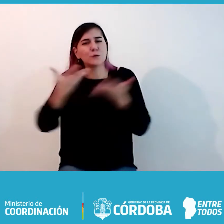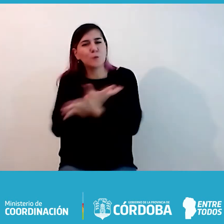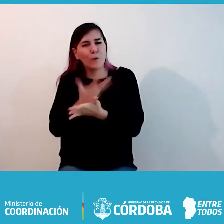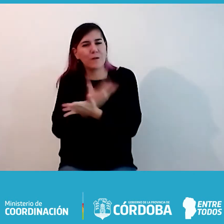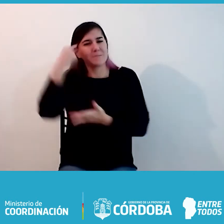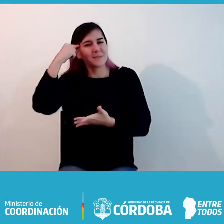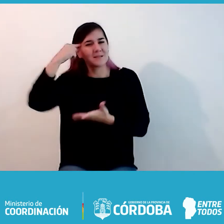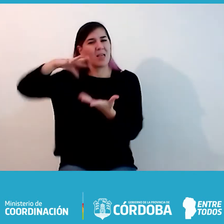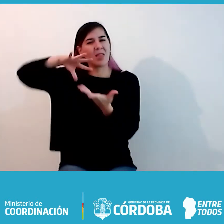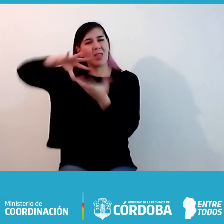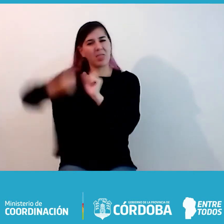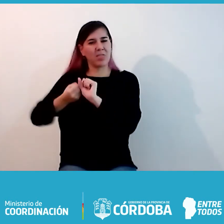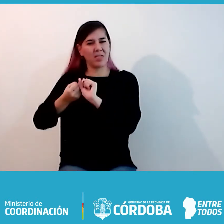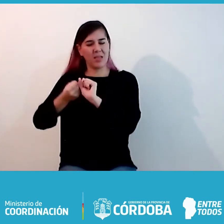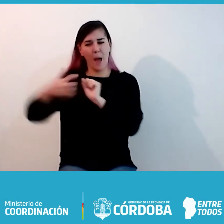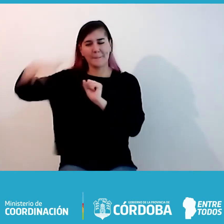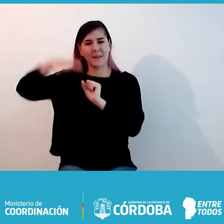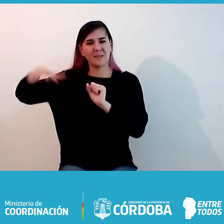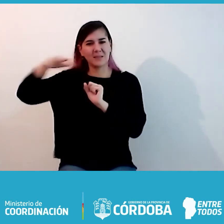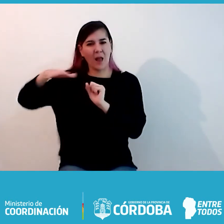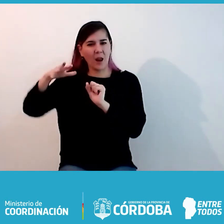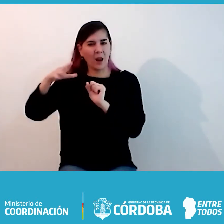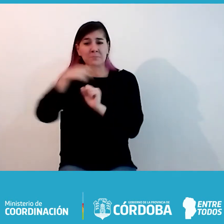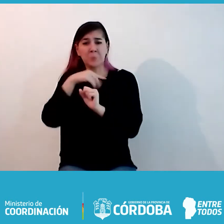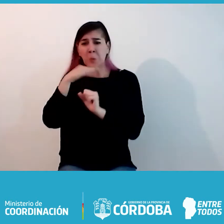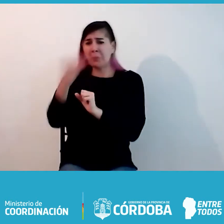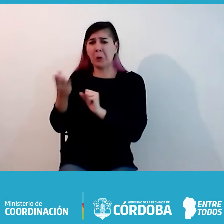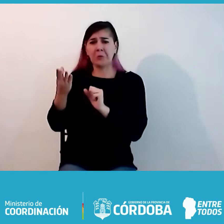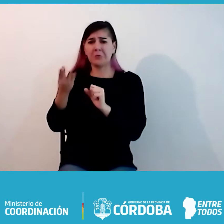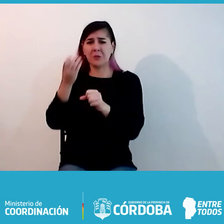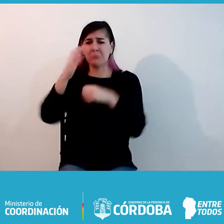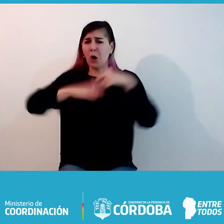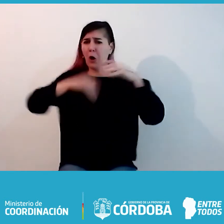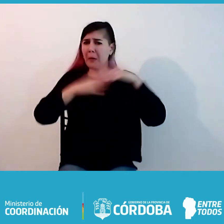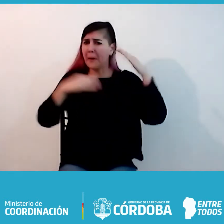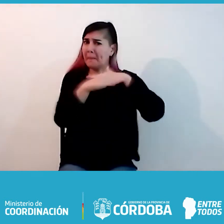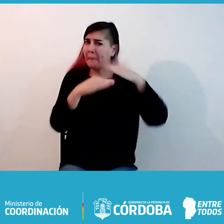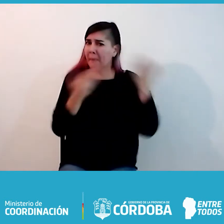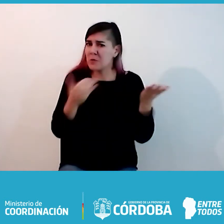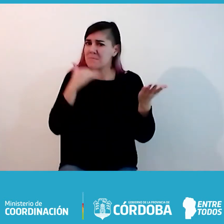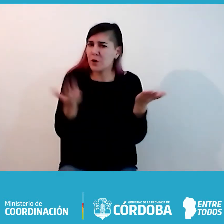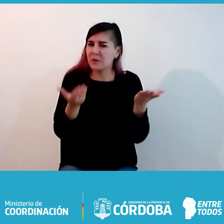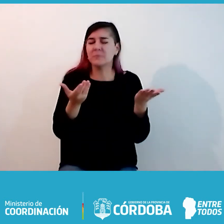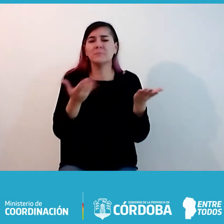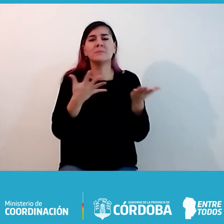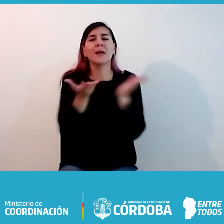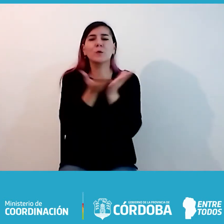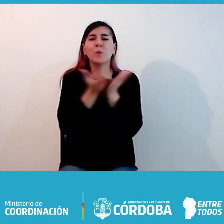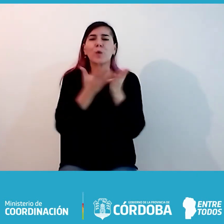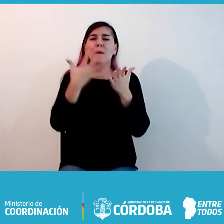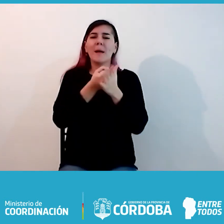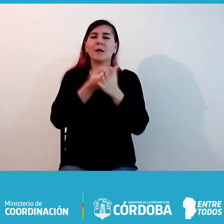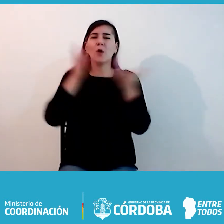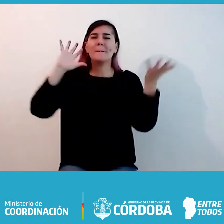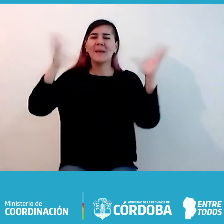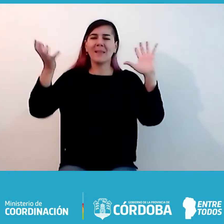desastre socioambiental que importa la realización de esta obra de la IRSA. Objeta al estudio de impacto ambiental en cuanto a la destrucción